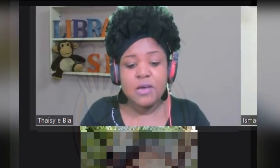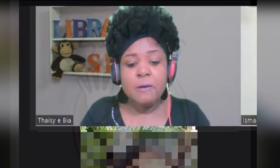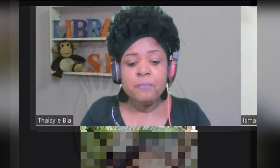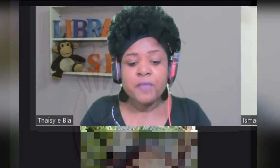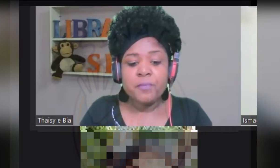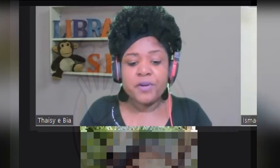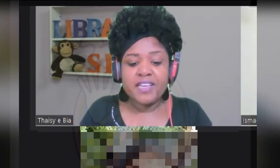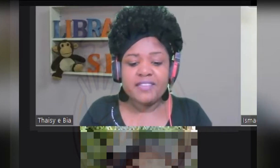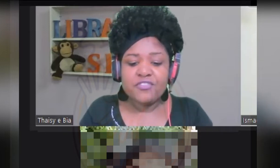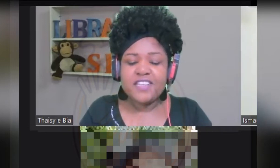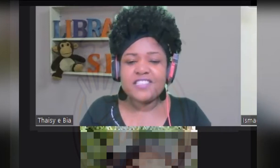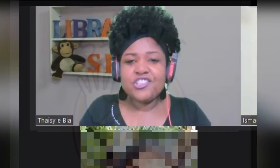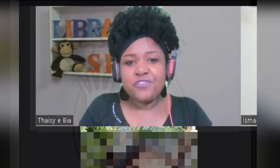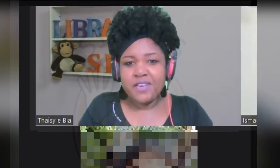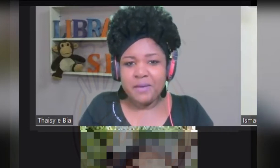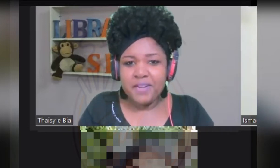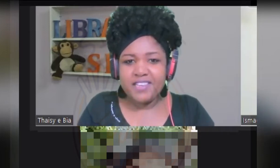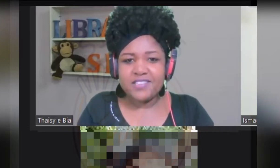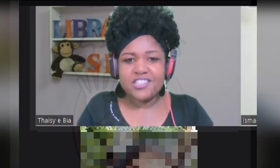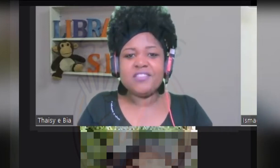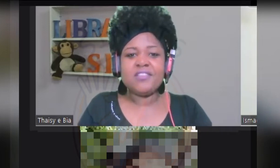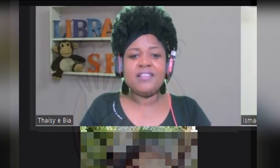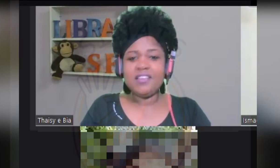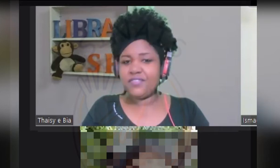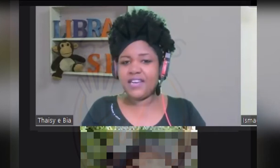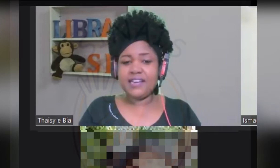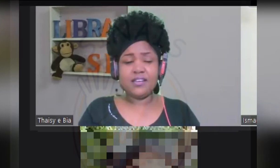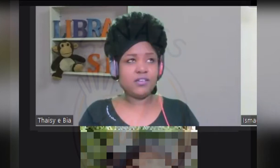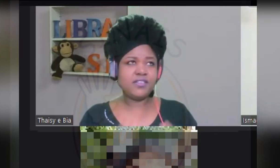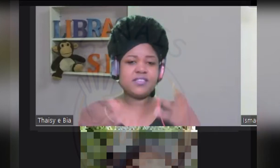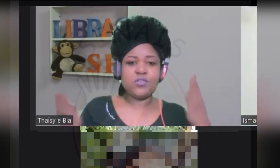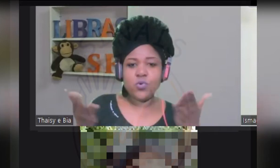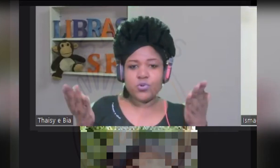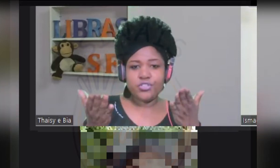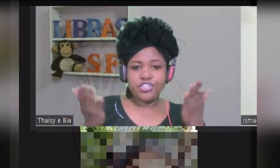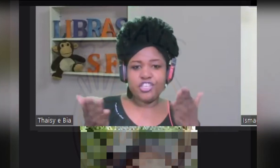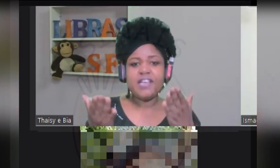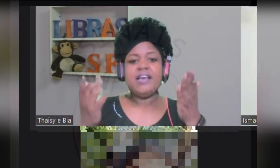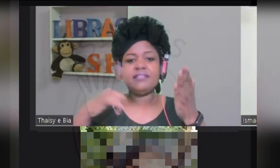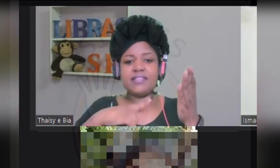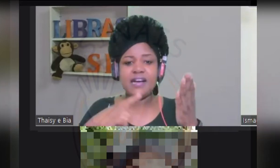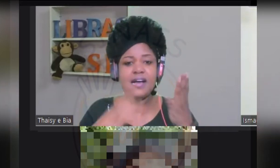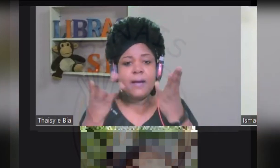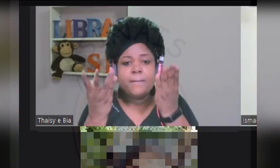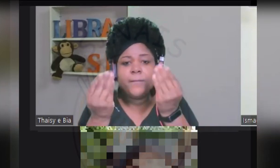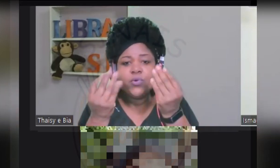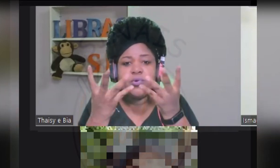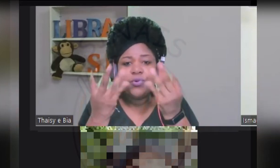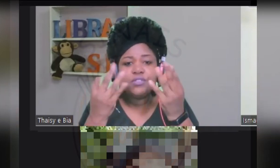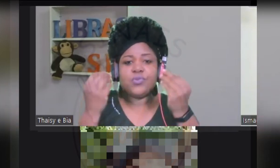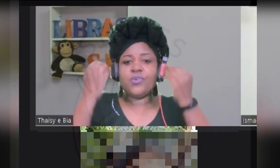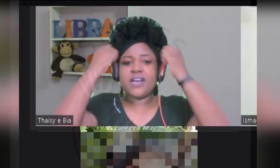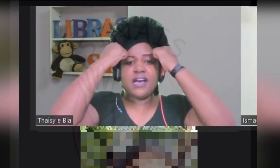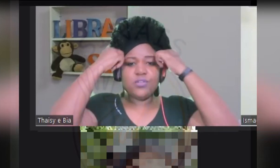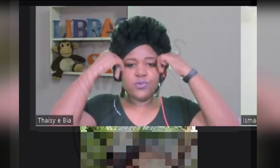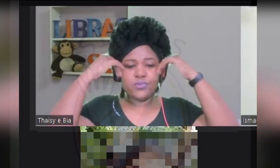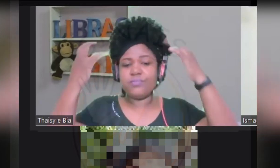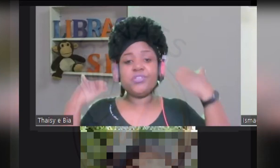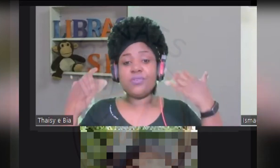Porque talvez a gente fica preso achando que tem que falar, né? Nossa, hoje tá muito calor, muito